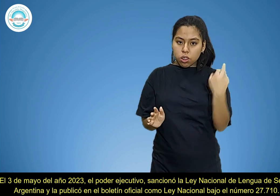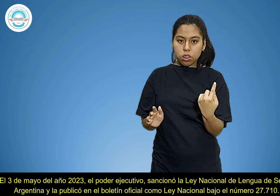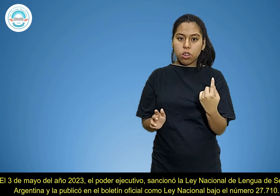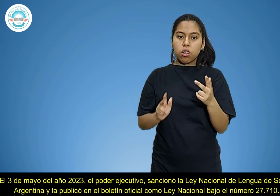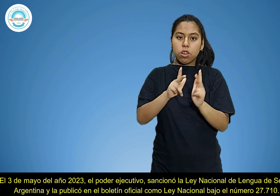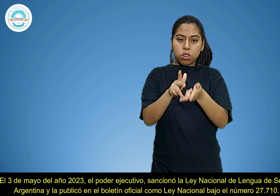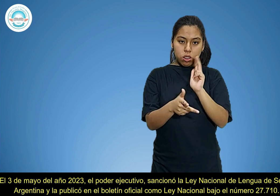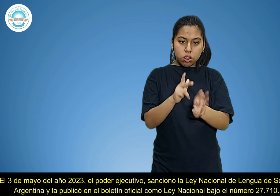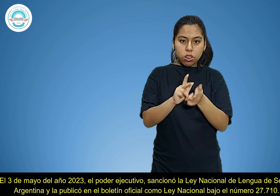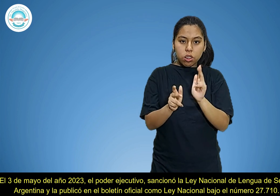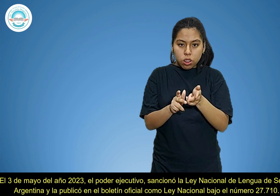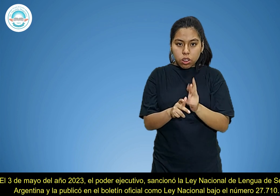Como ley nacional,